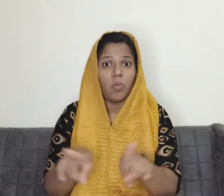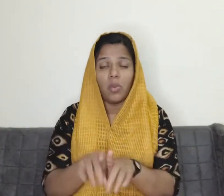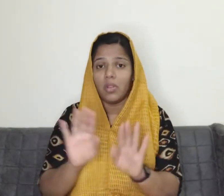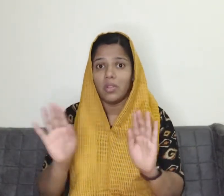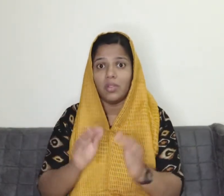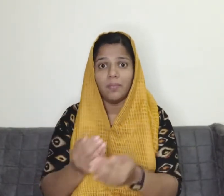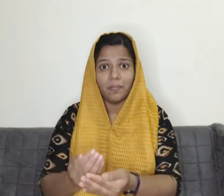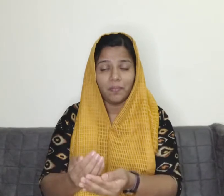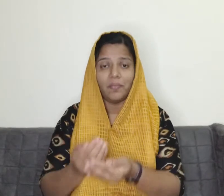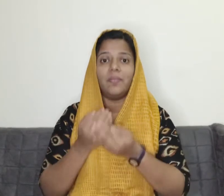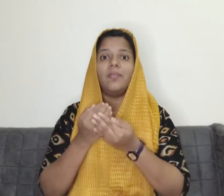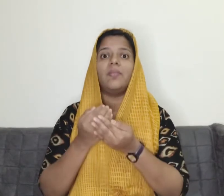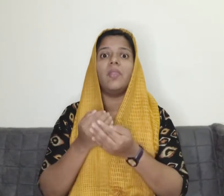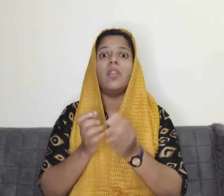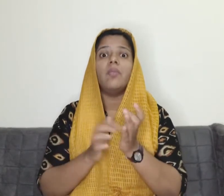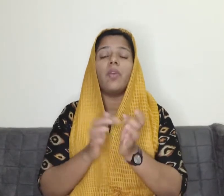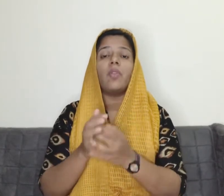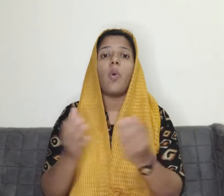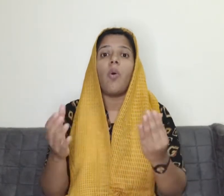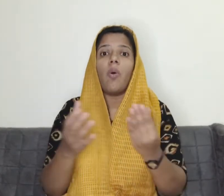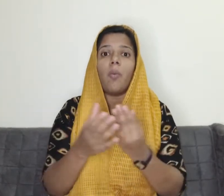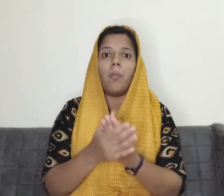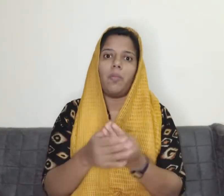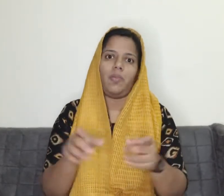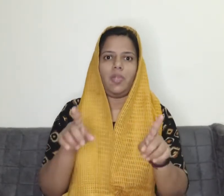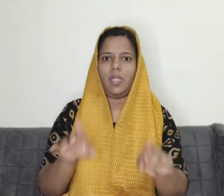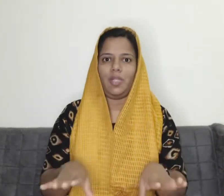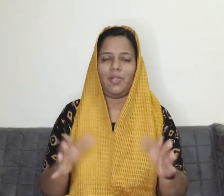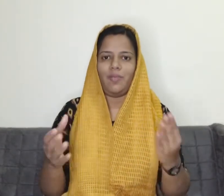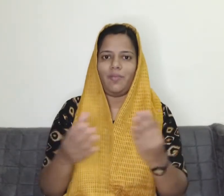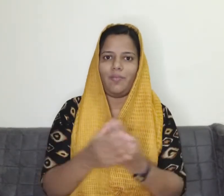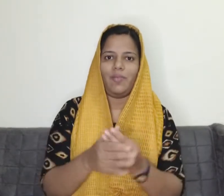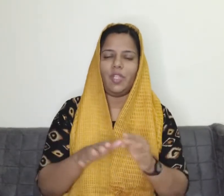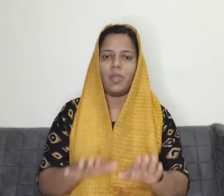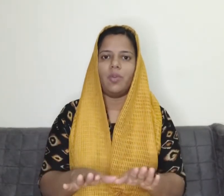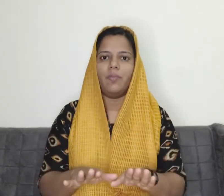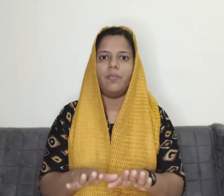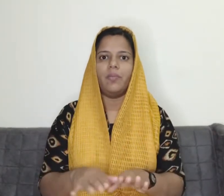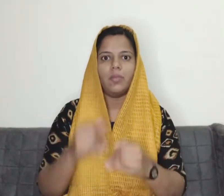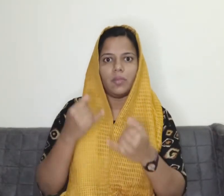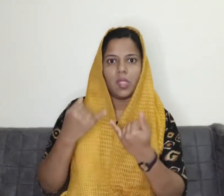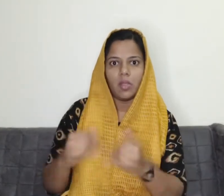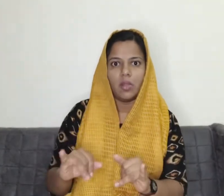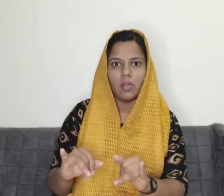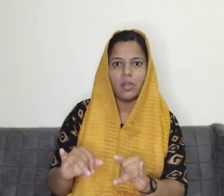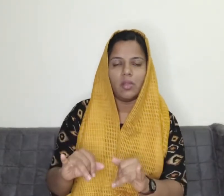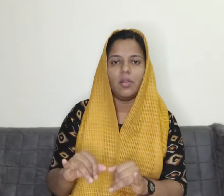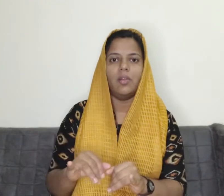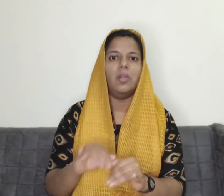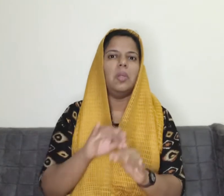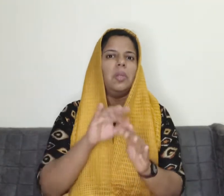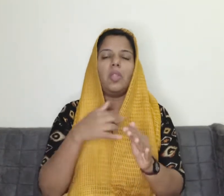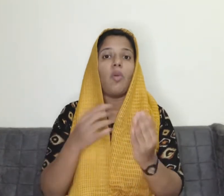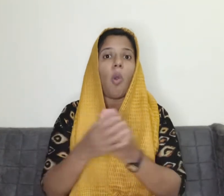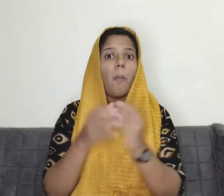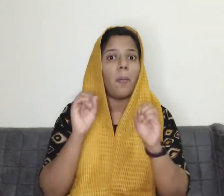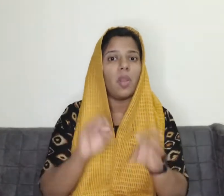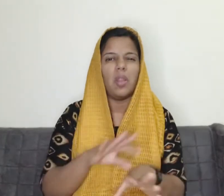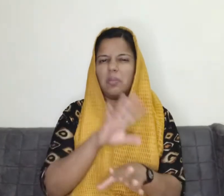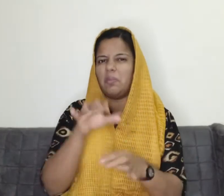ഇരിക്കേണ്ടതിന്. അപ്പം ദൈവത്തിൻ്റെ സാന്നിധ്യം ഒരു വ്യക്തിയെ വിട്ടുപോയി കഴിഞ്ഞാൽ ആ വ്യക്തി ശൂന്യമായി പോകുന്നു, നിർജ്ജനമായി പോകുന്നു, എന്ന്